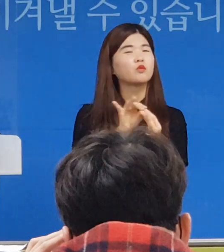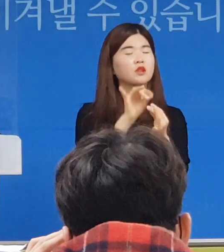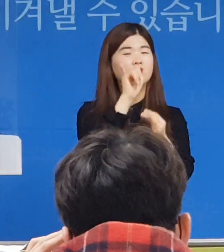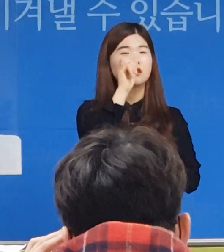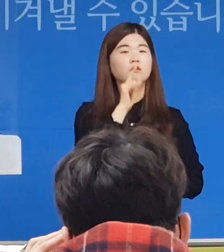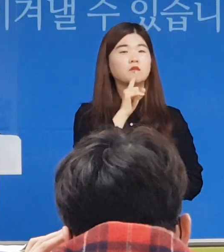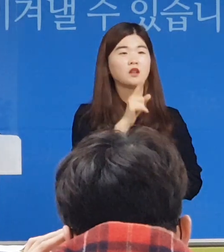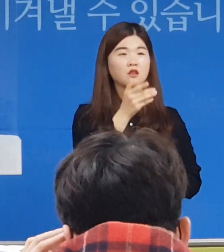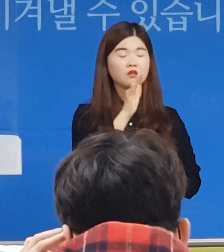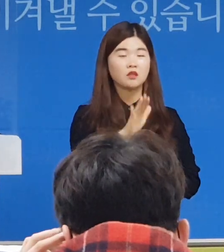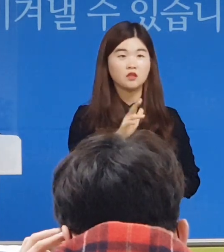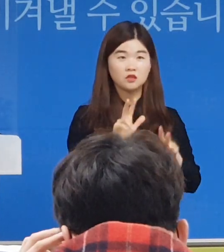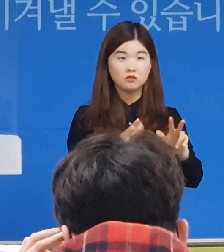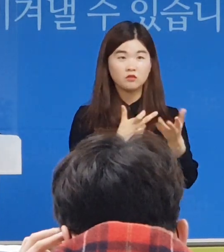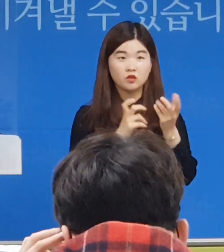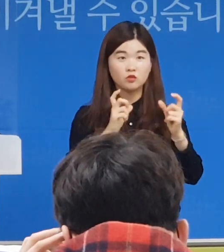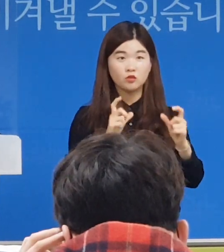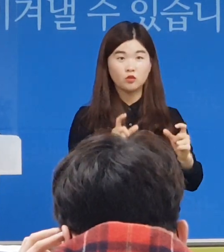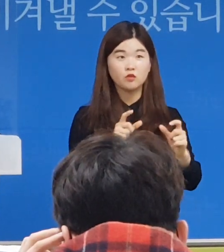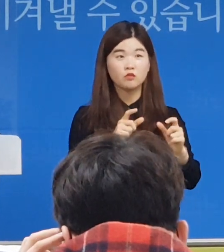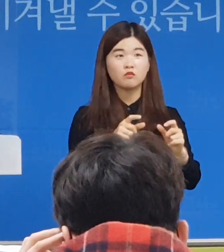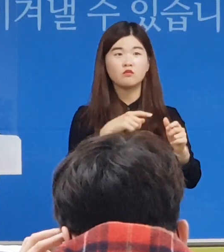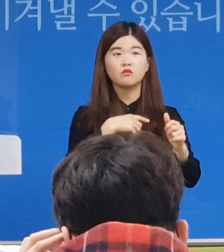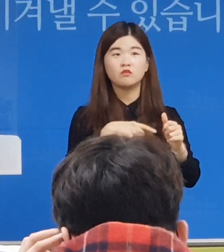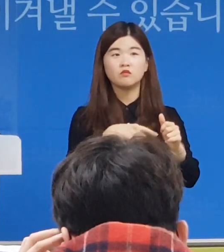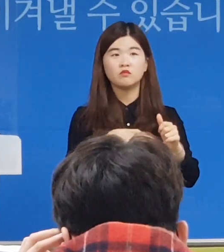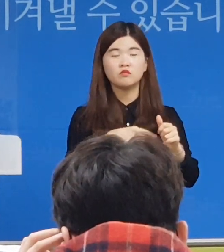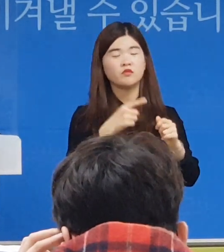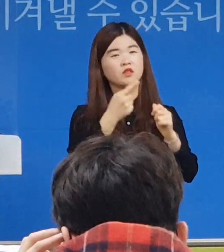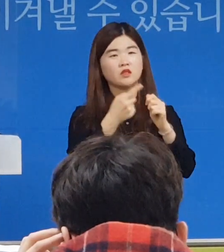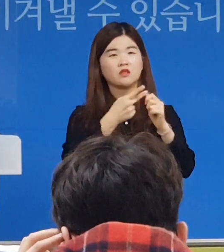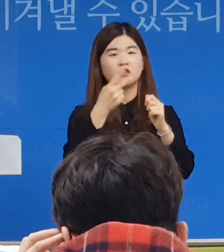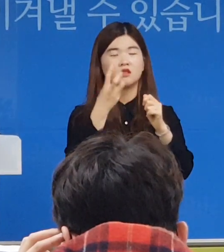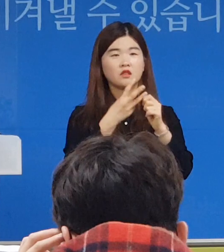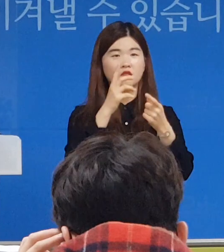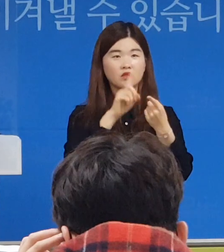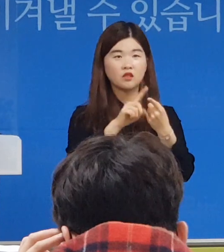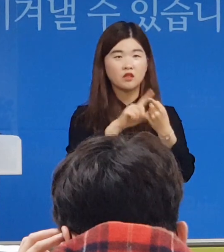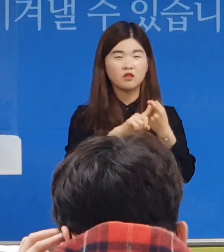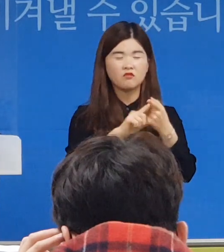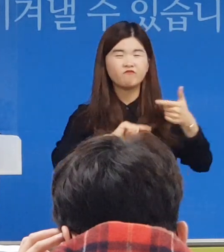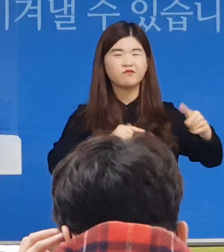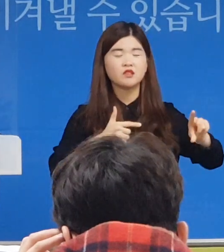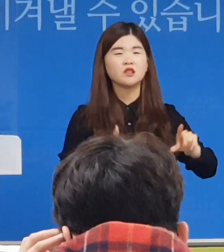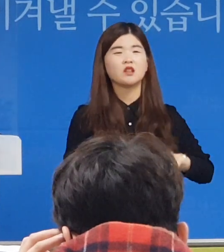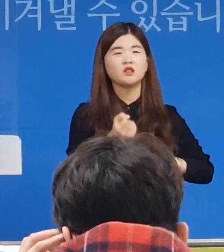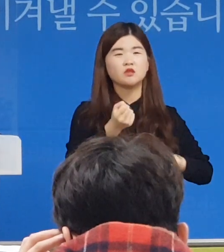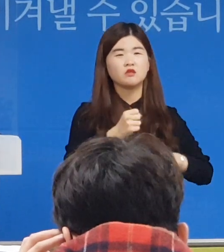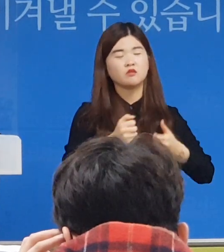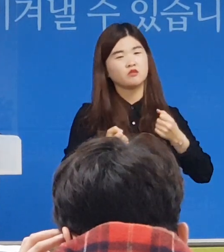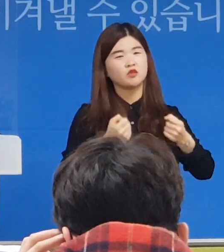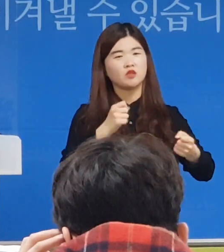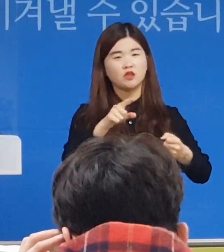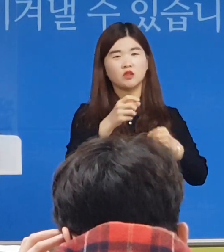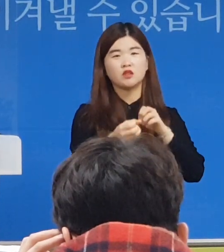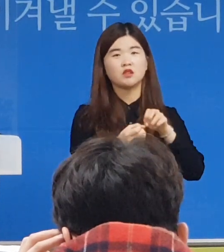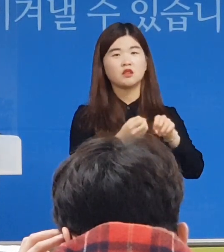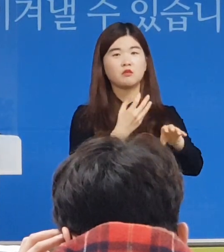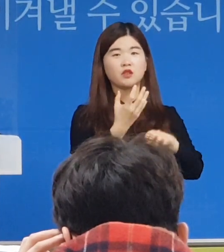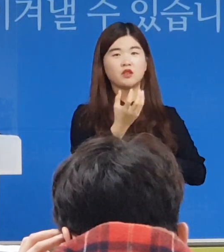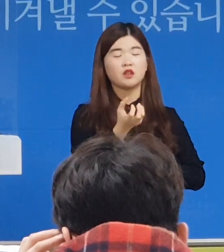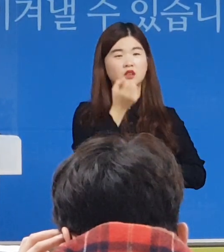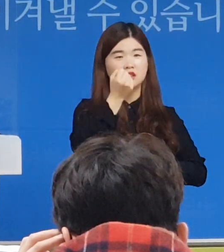있습니다. 근데 우리는 법률안 개정 시부터 세 차례에 걸쳐 이거에 대해서 의의를 달았고 그럼에도 불구하고 이렇게 답변한